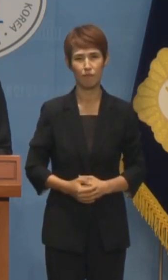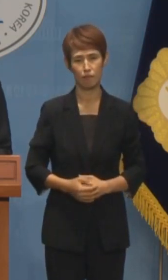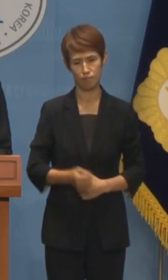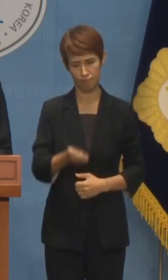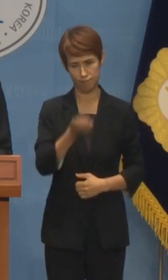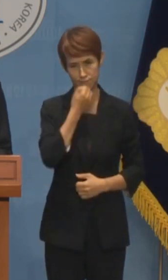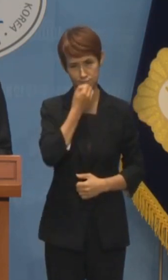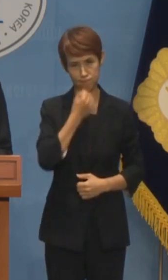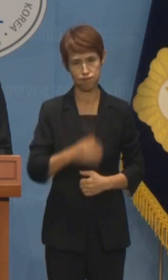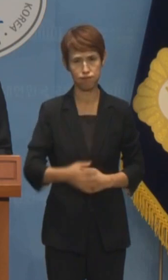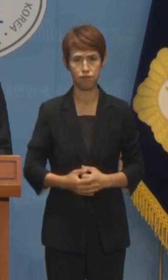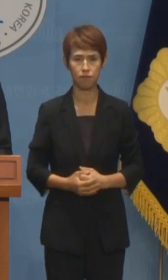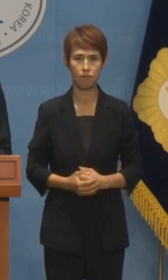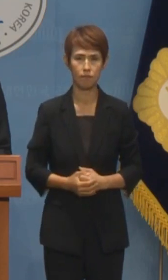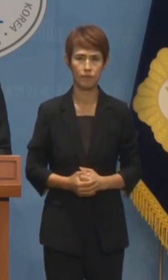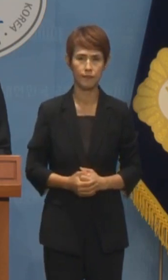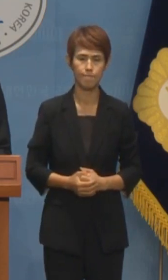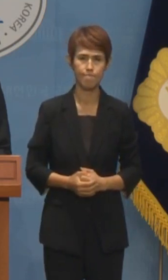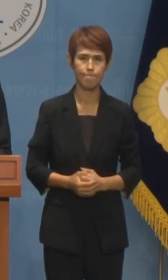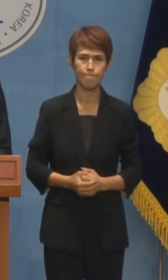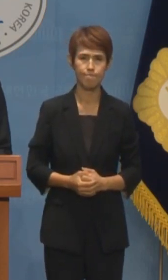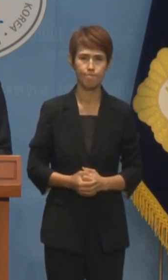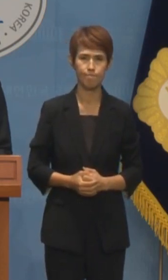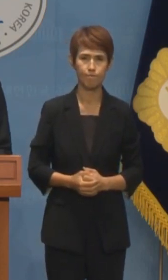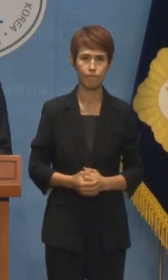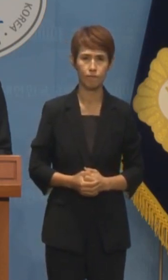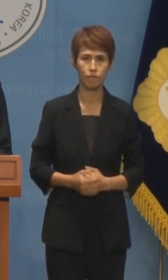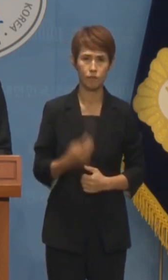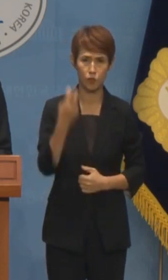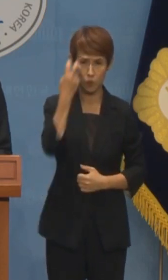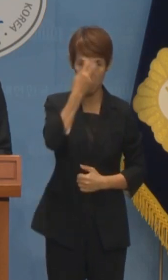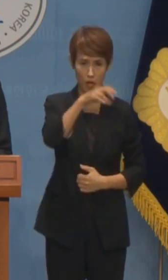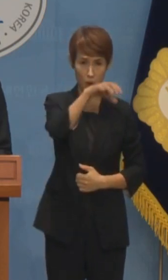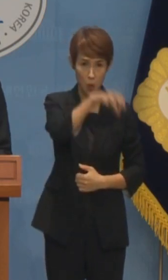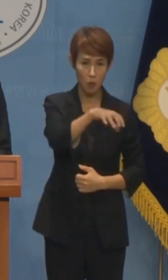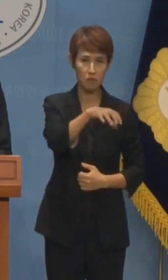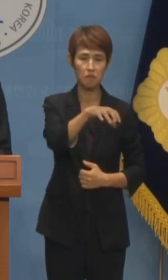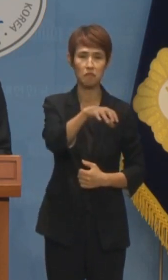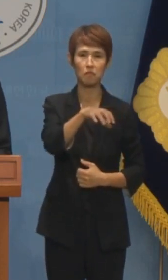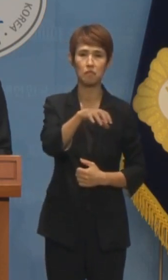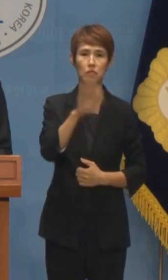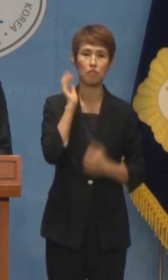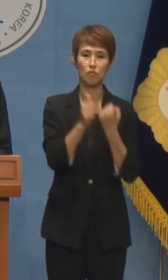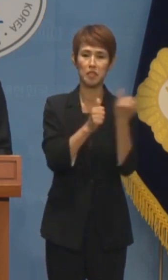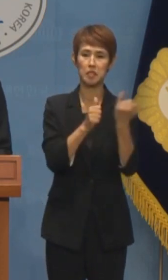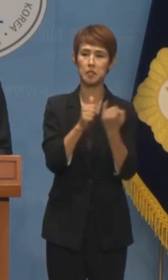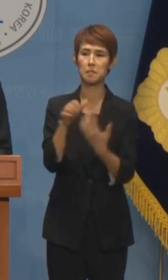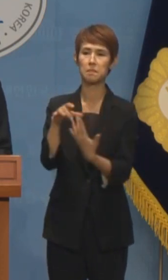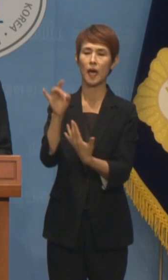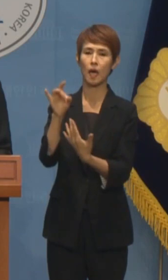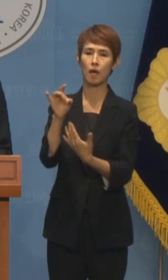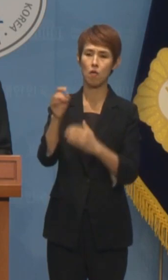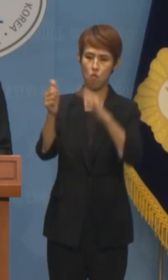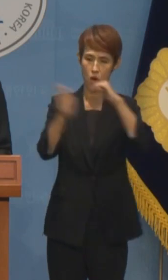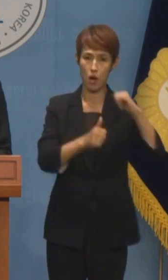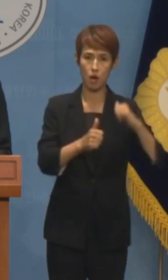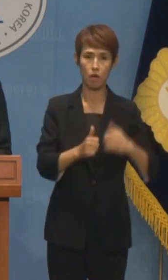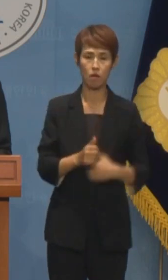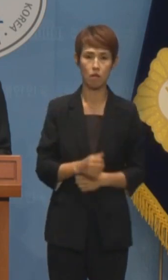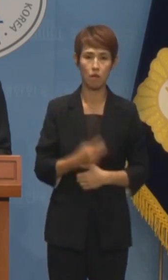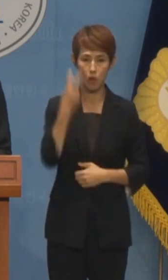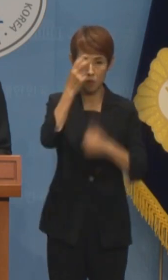안드로메다급 특권의식이 아닐 수 없습니다. 조사 장소 선택, 수사검사